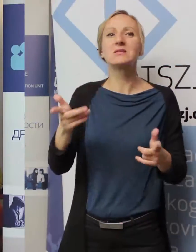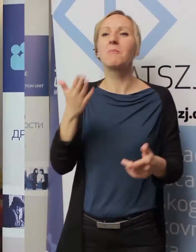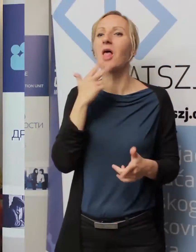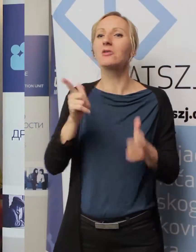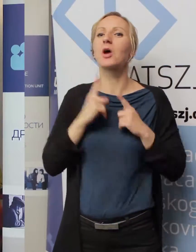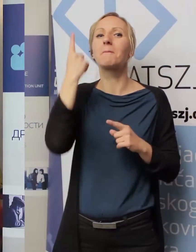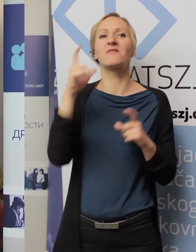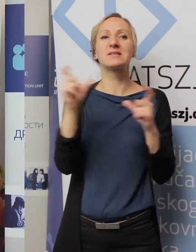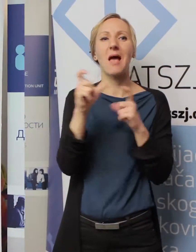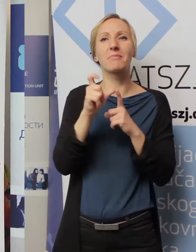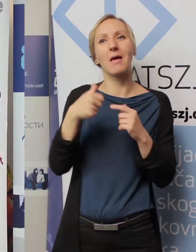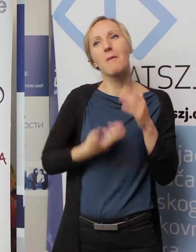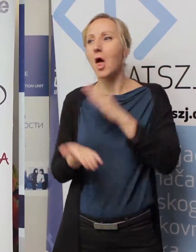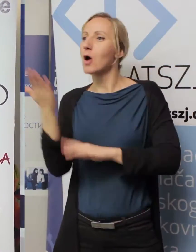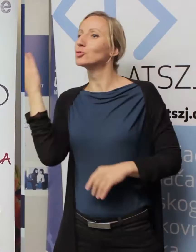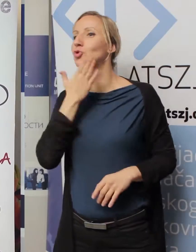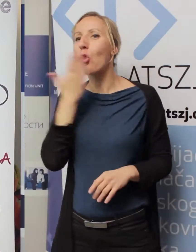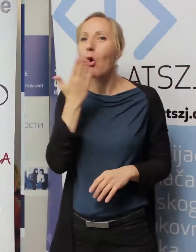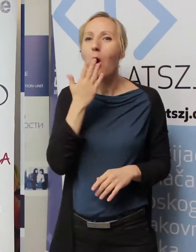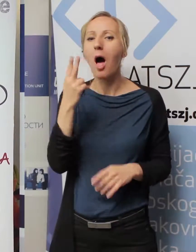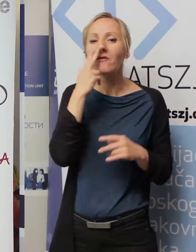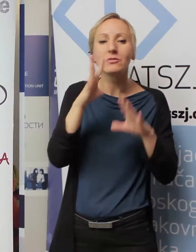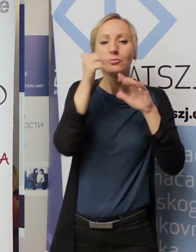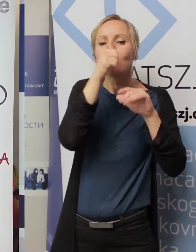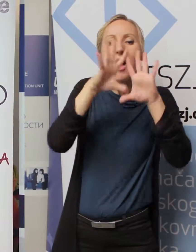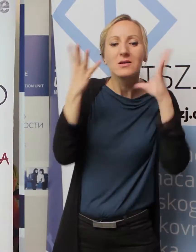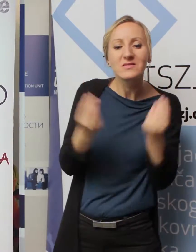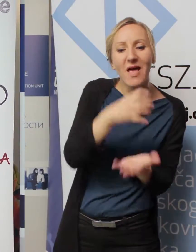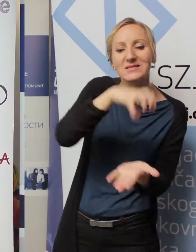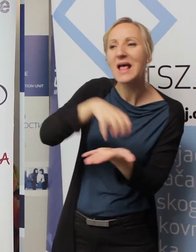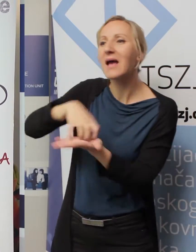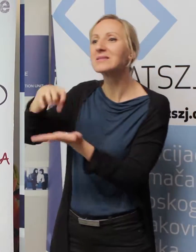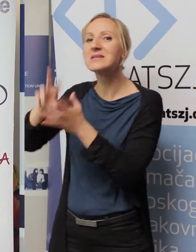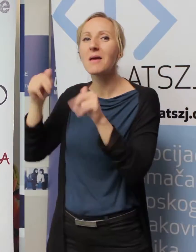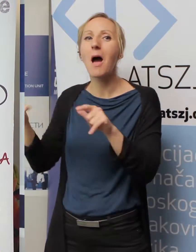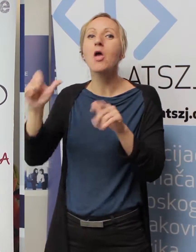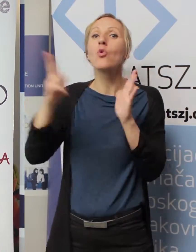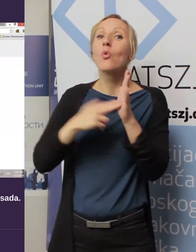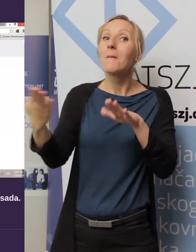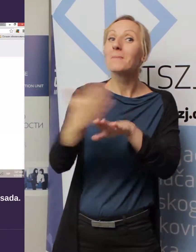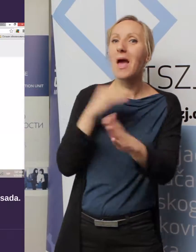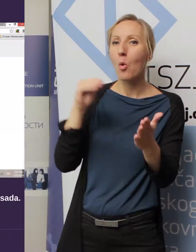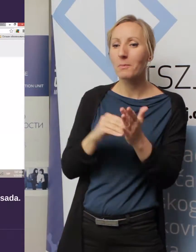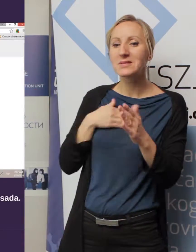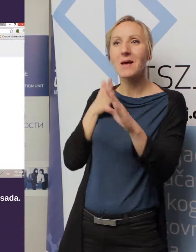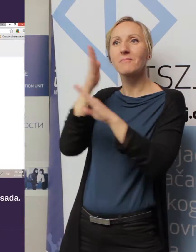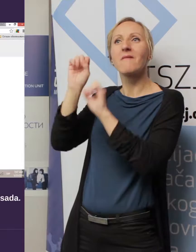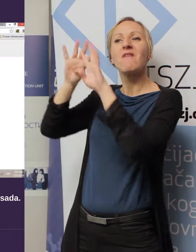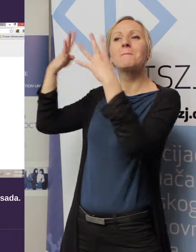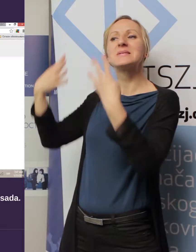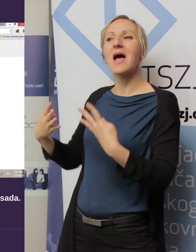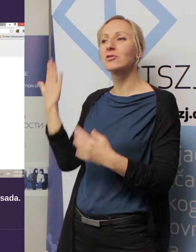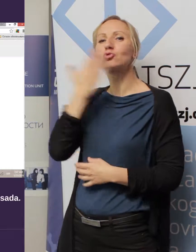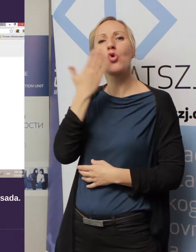nisam htjela da čekam 1. septembar da krenem u školu i da vidim koje su sve to sekcije, pa sam onda negde u junu pre upisa otišla na